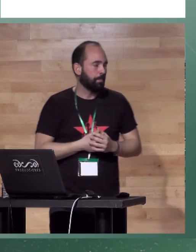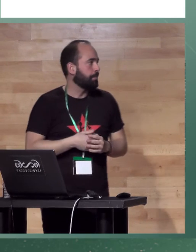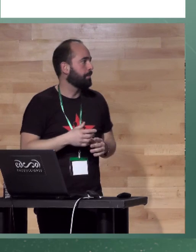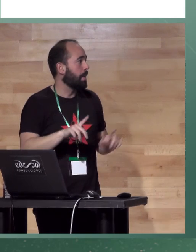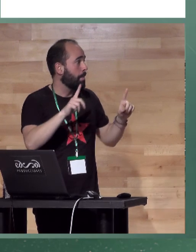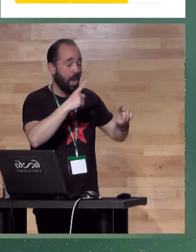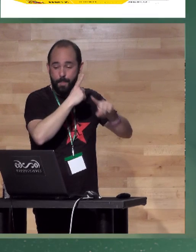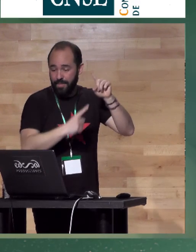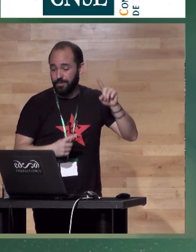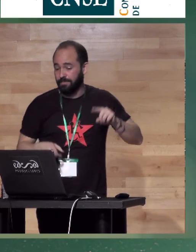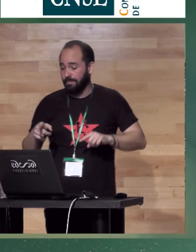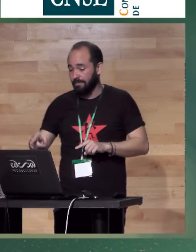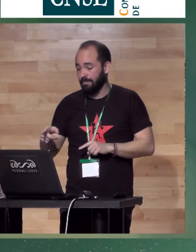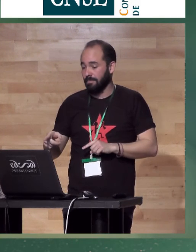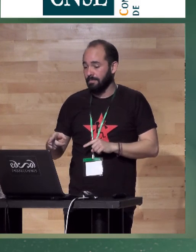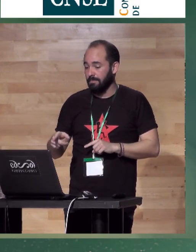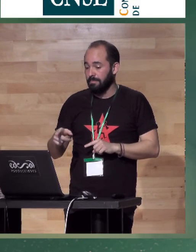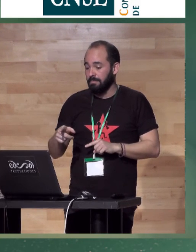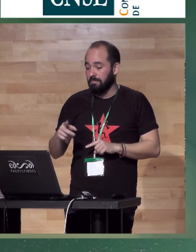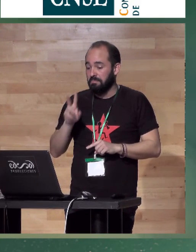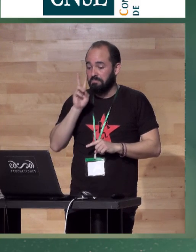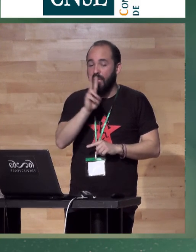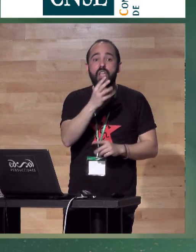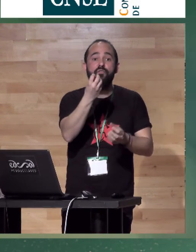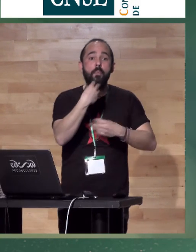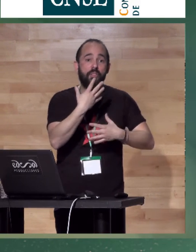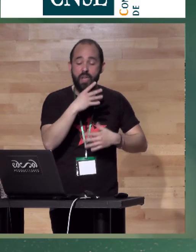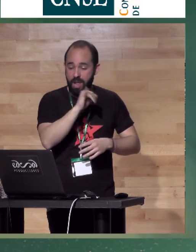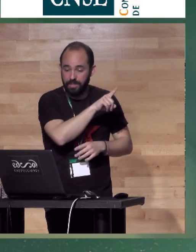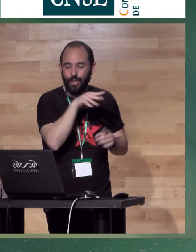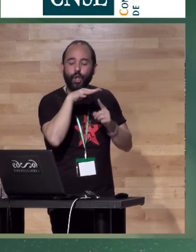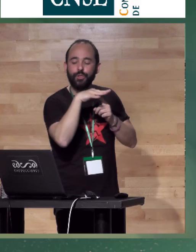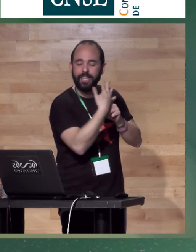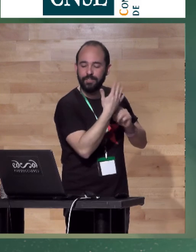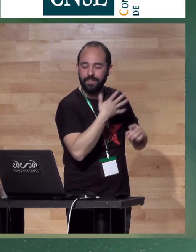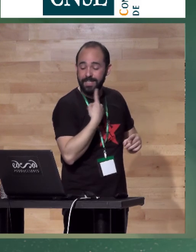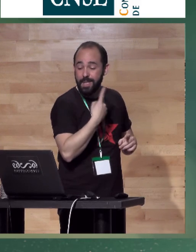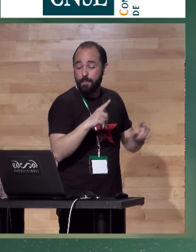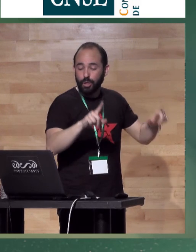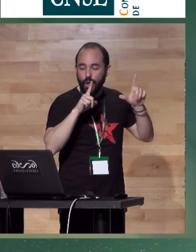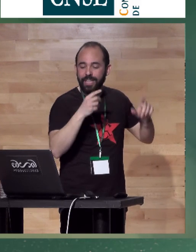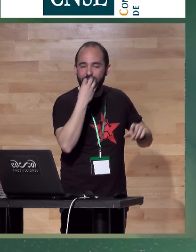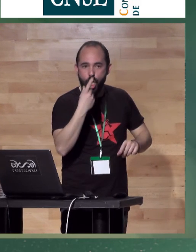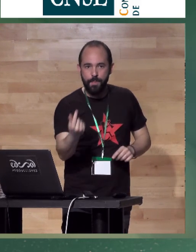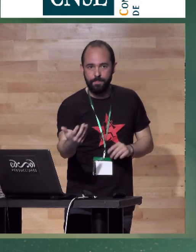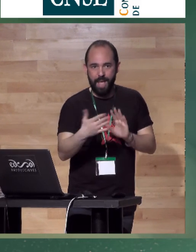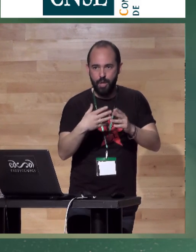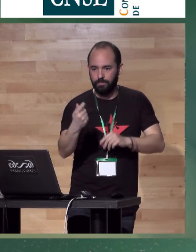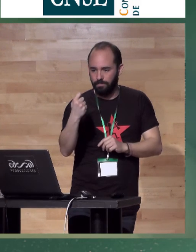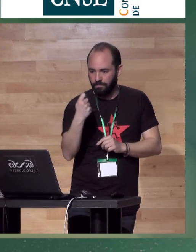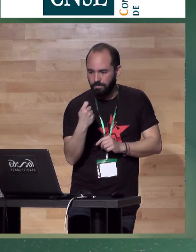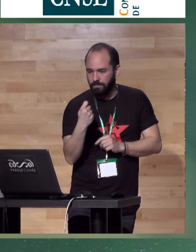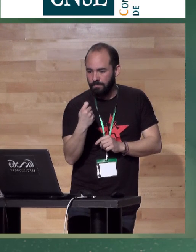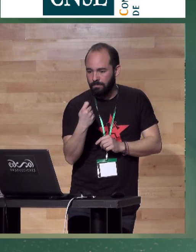Plano medio. información del contexto, el